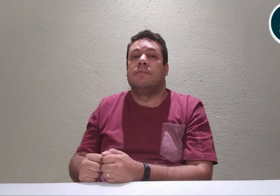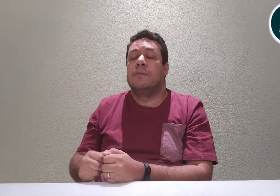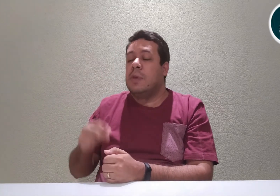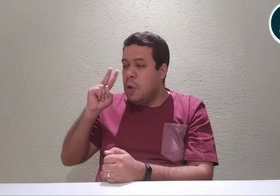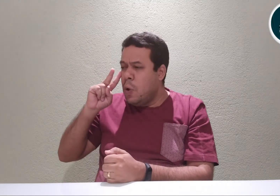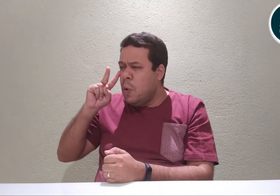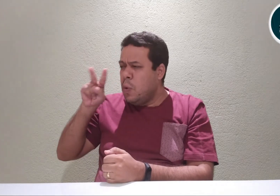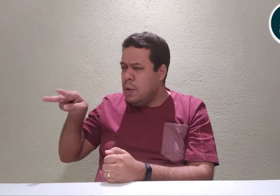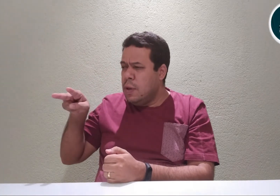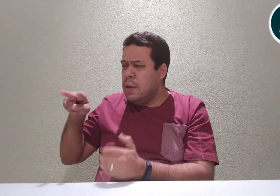olhar para a cruz de Jesus.